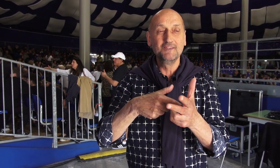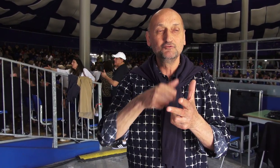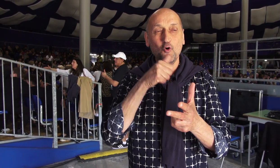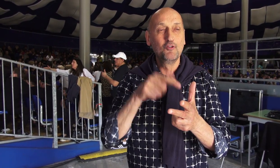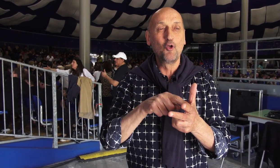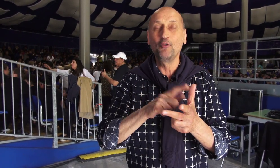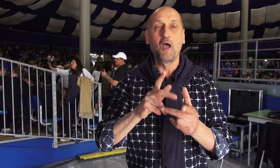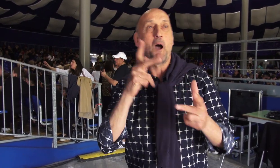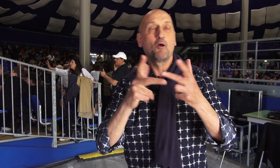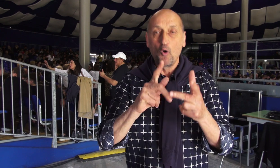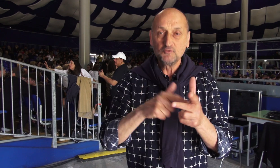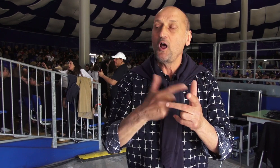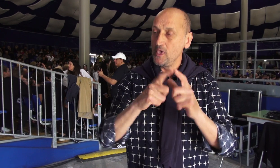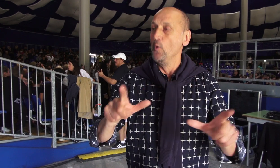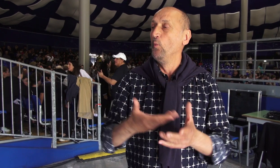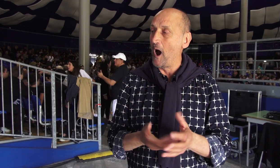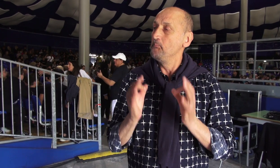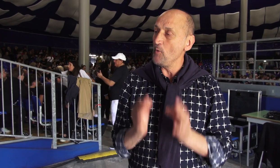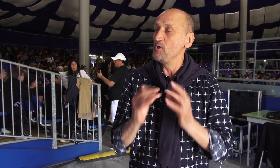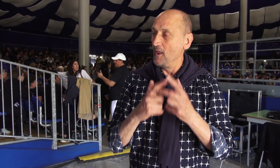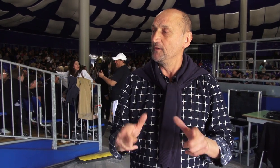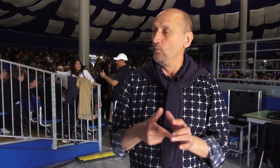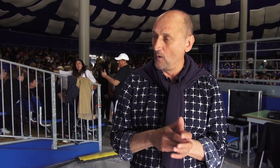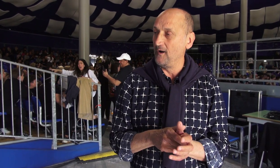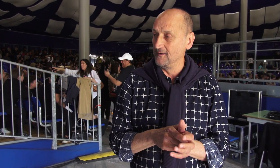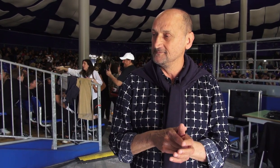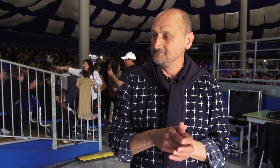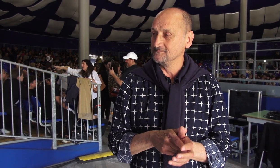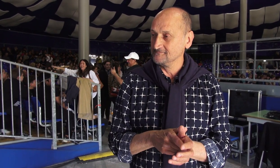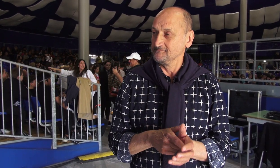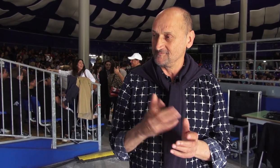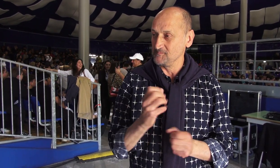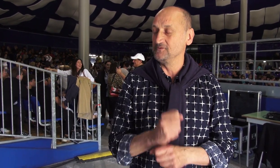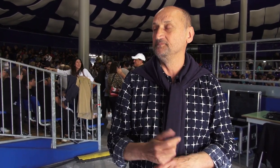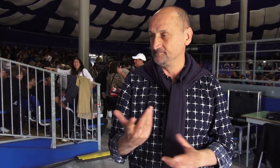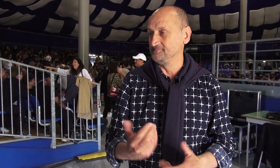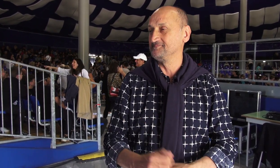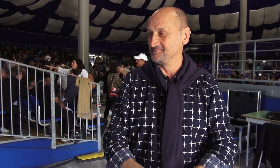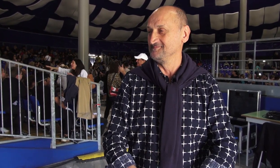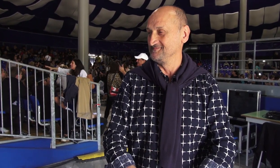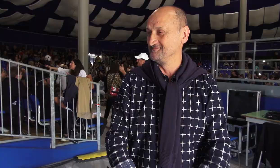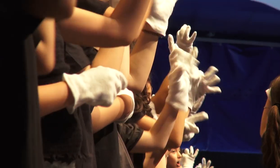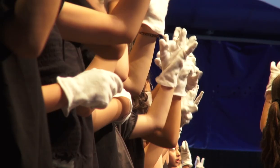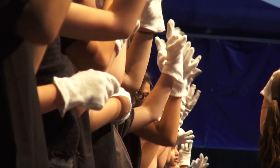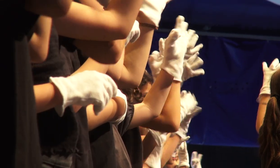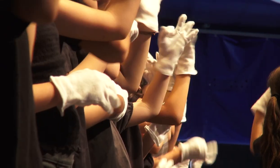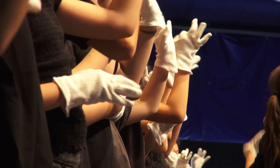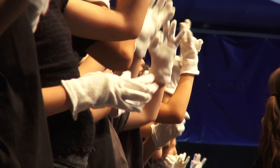bellissimo, anche perché sensibilizzano proprio gli adulti al fatto che questa è una lingua vera e propria a tutti gli effetti.